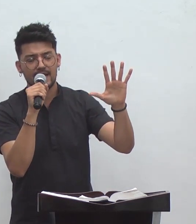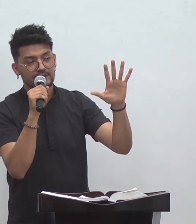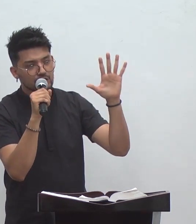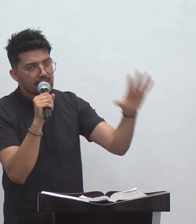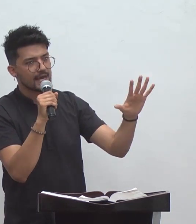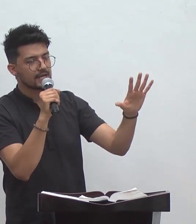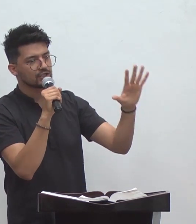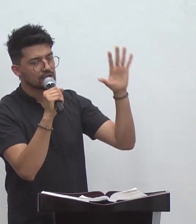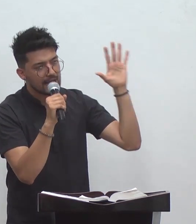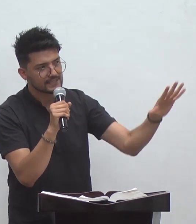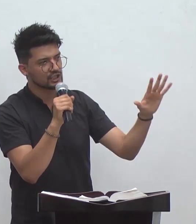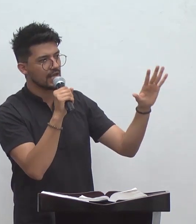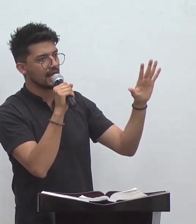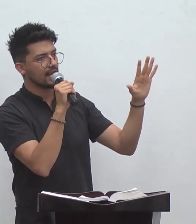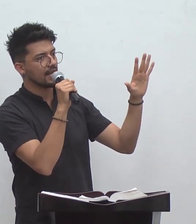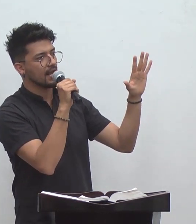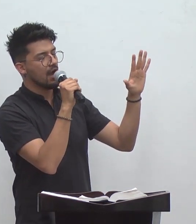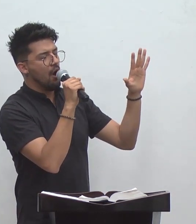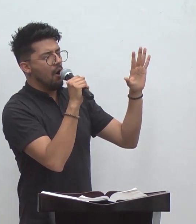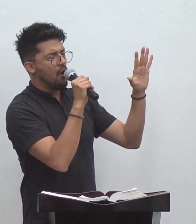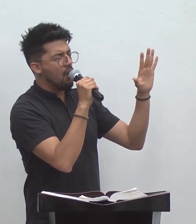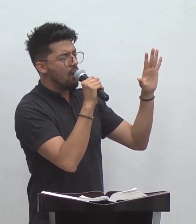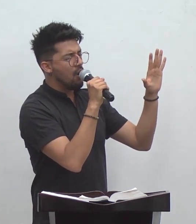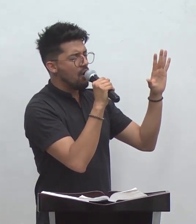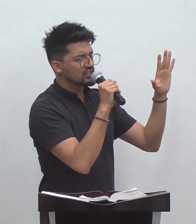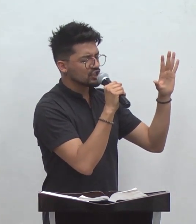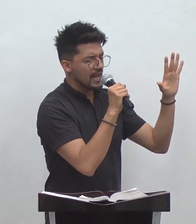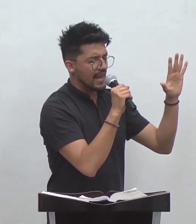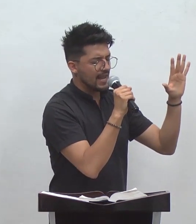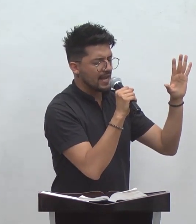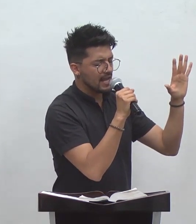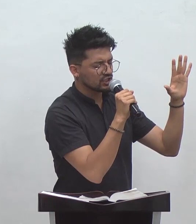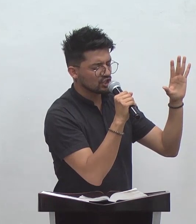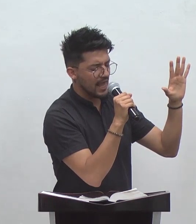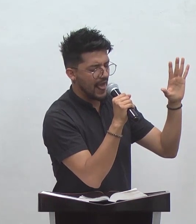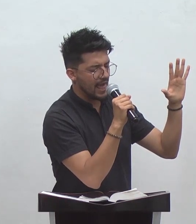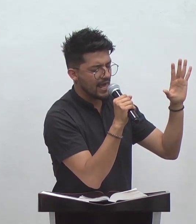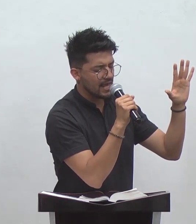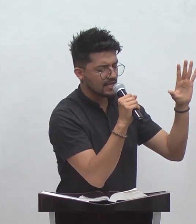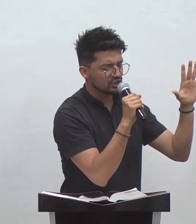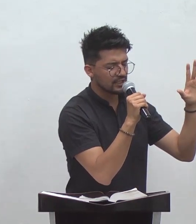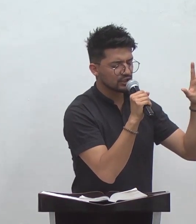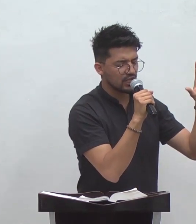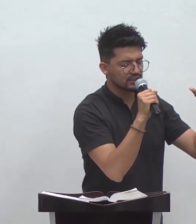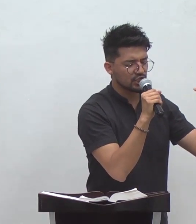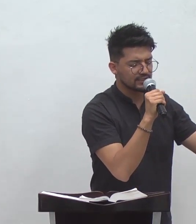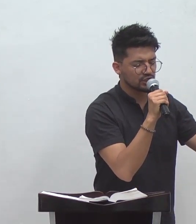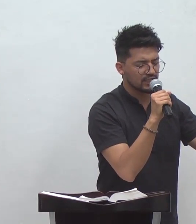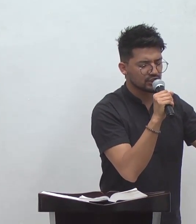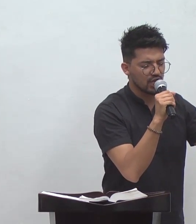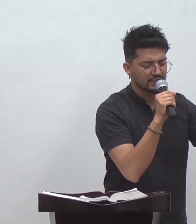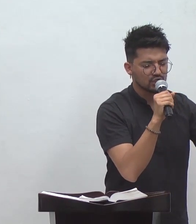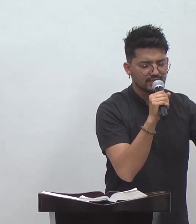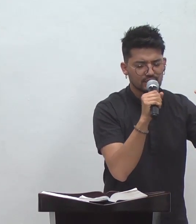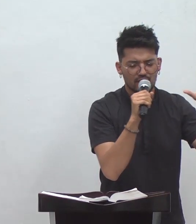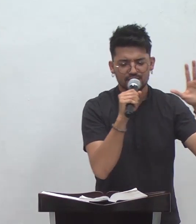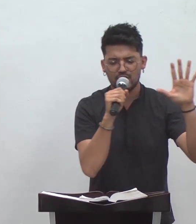Fórmanos para toda buena obra. Cusa, rama, quita, la vasalla, la vaquita, la shira. Tú ves el corazón dispuesto y el